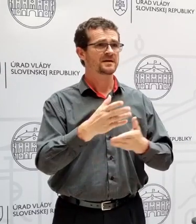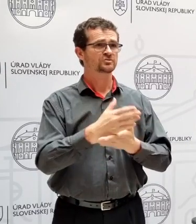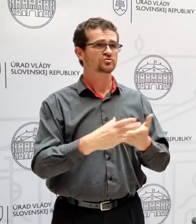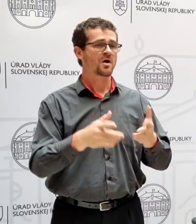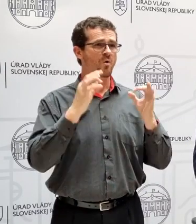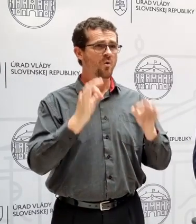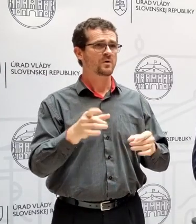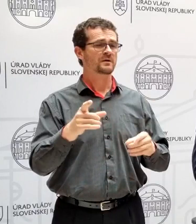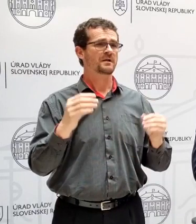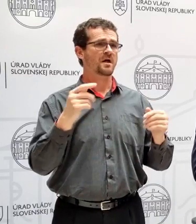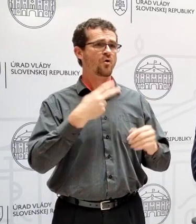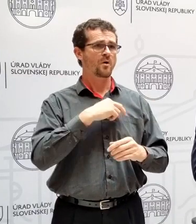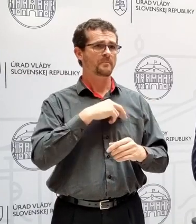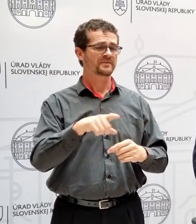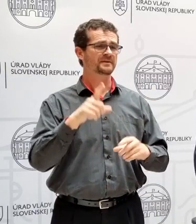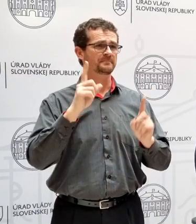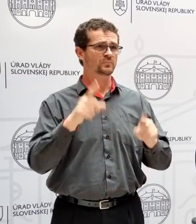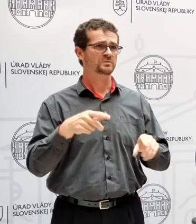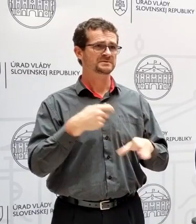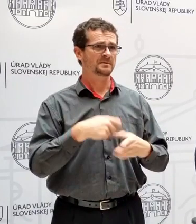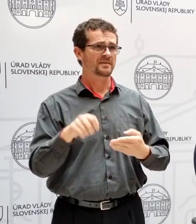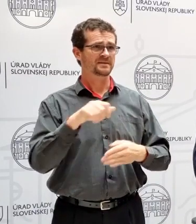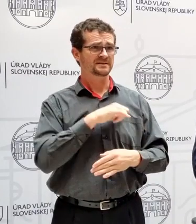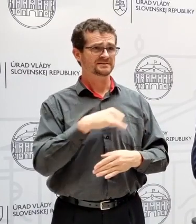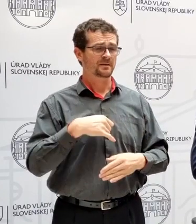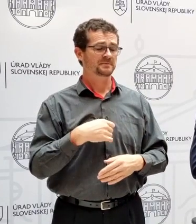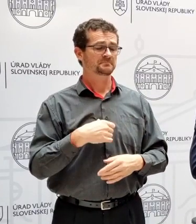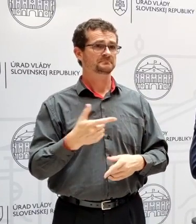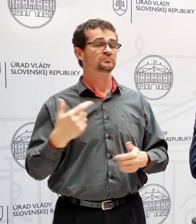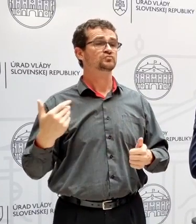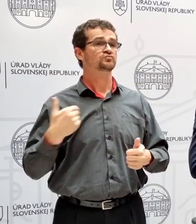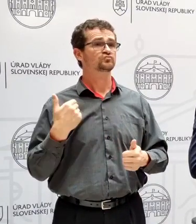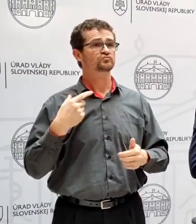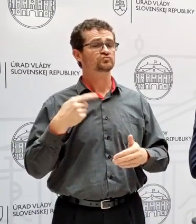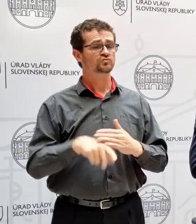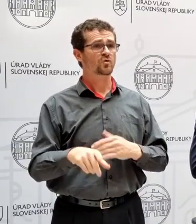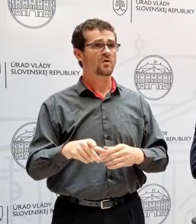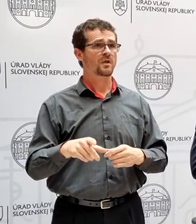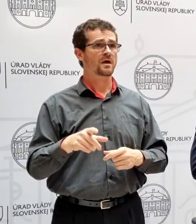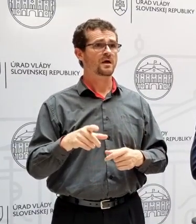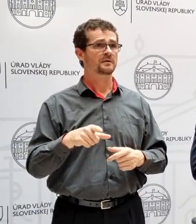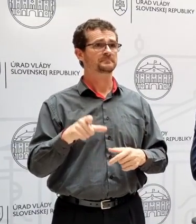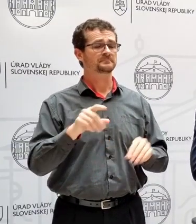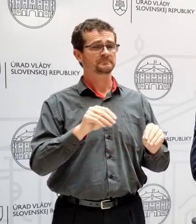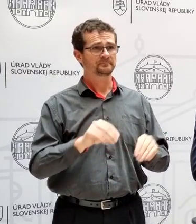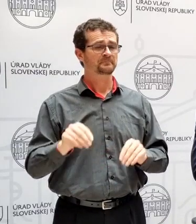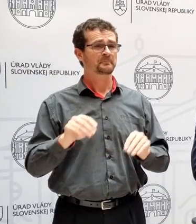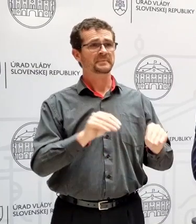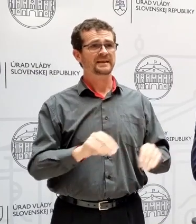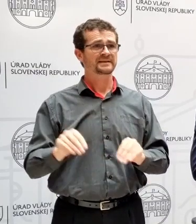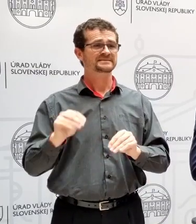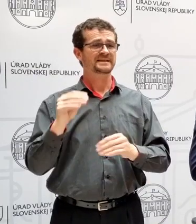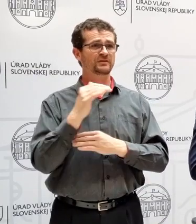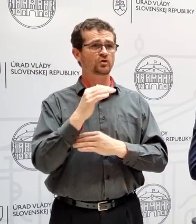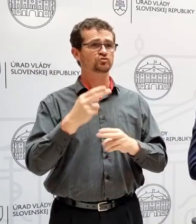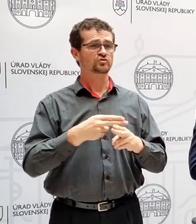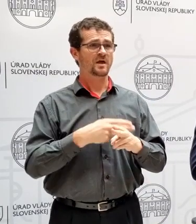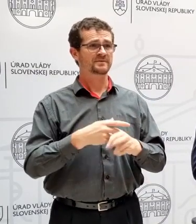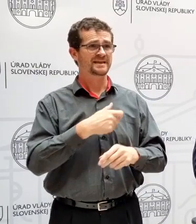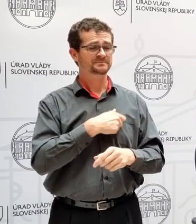tú originálnych kompetencií si musia zaplatiť sami. Alebo aj školy, ktoré spadajú. To je prenesený výkon štátnej správy. V tom